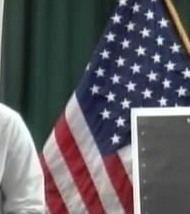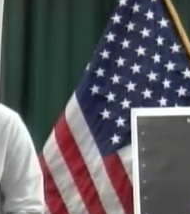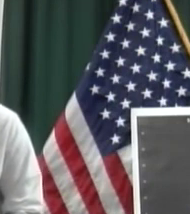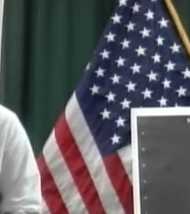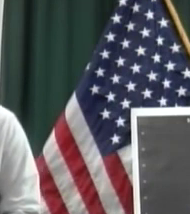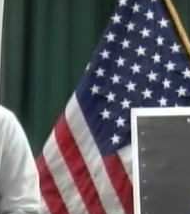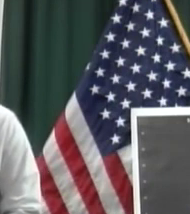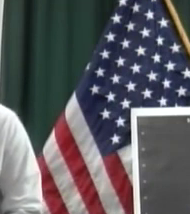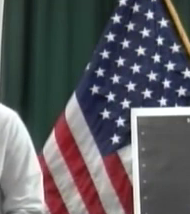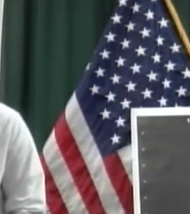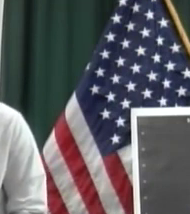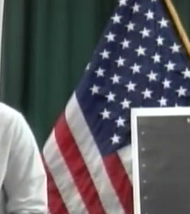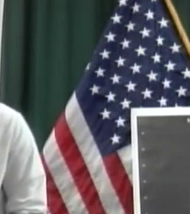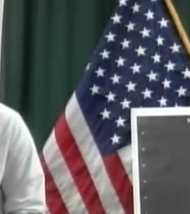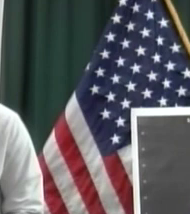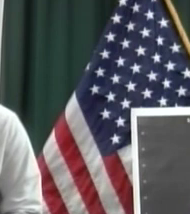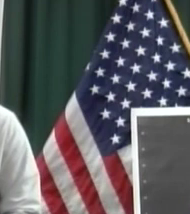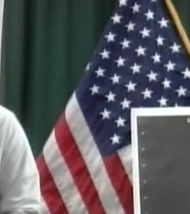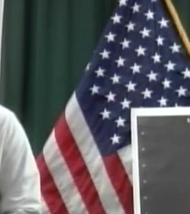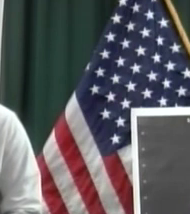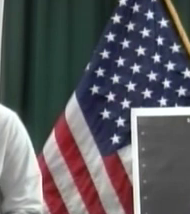lagos y ríos. Y